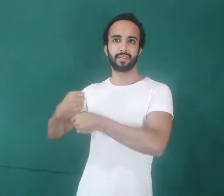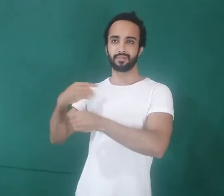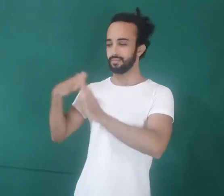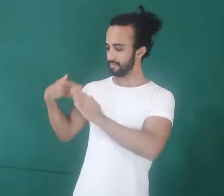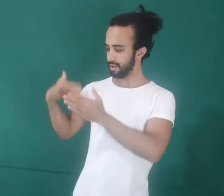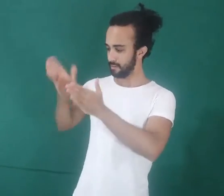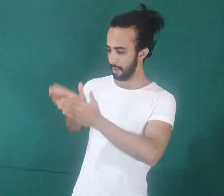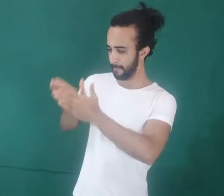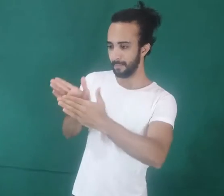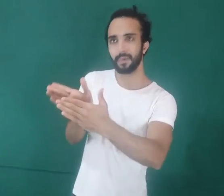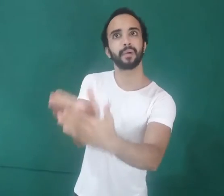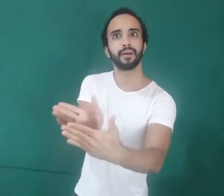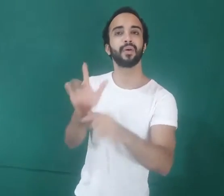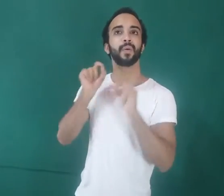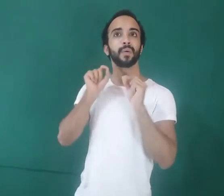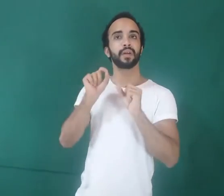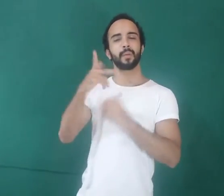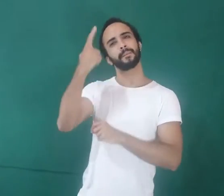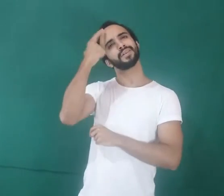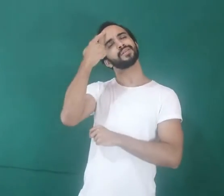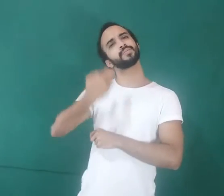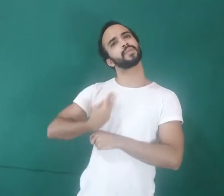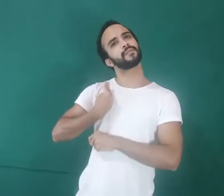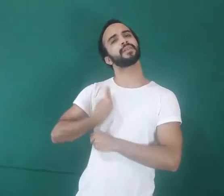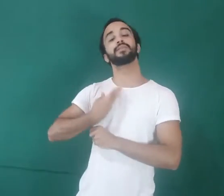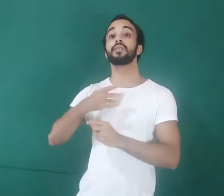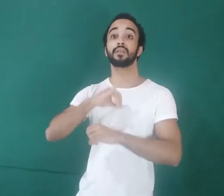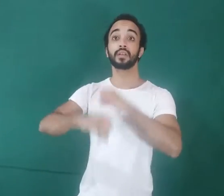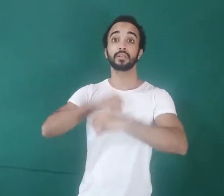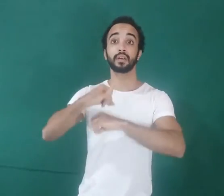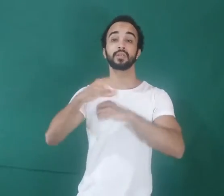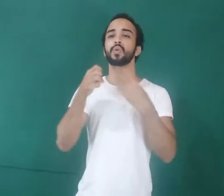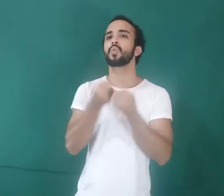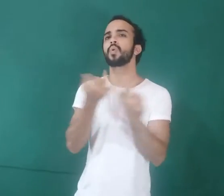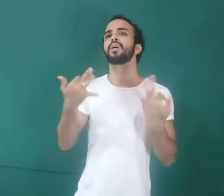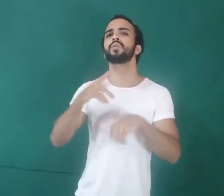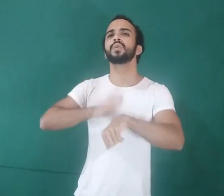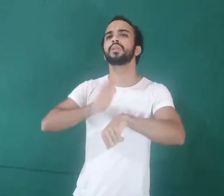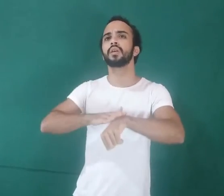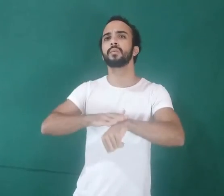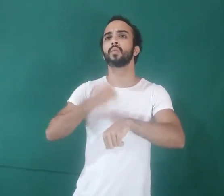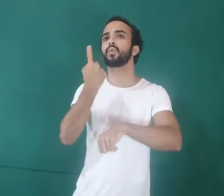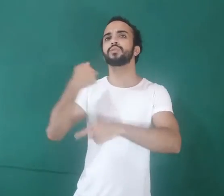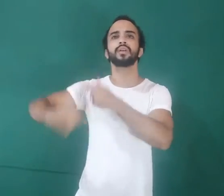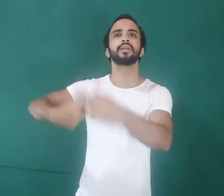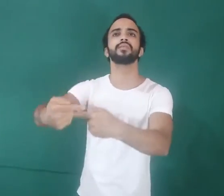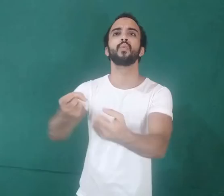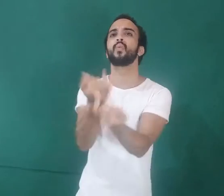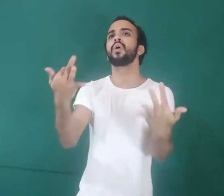com a minha vivência de internet de tempo, eu fiquei pensando assim, quanto tempo deve ser uma geração hoje em dia? Aí eu fiquei Muito mais arriscando assim. rápido. Primeiro eu quebrei o